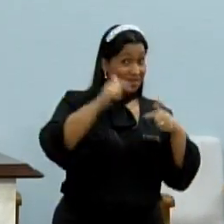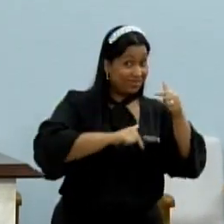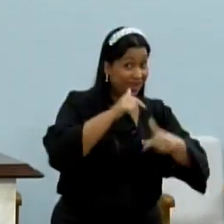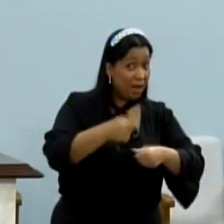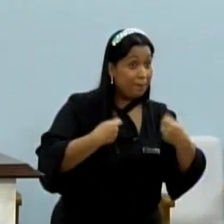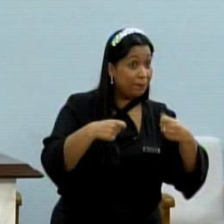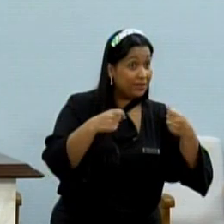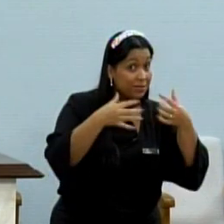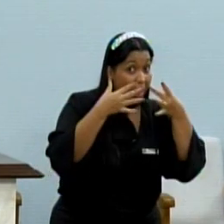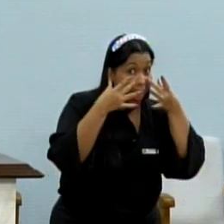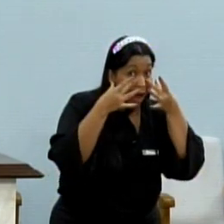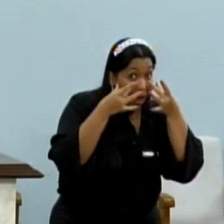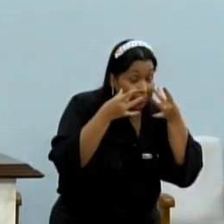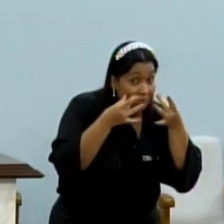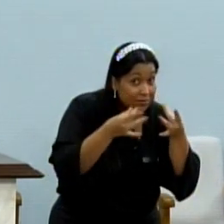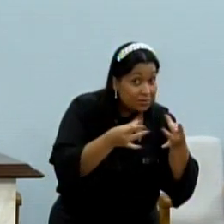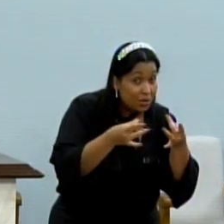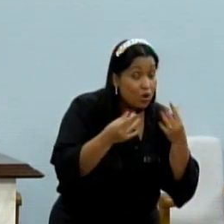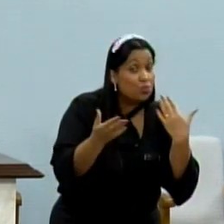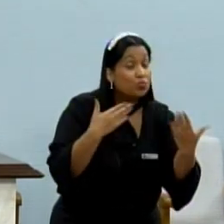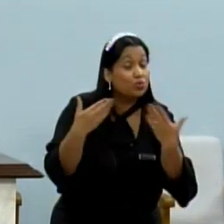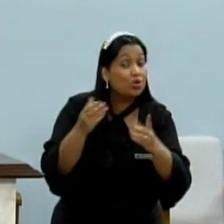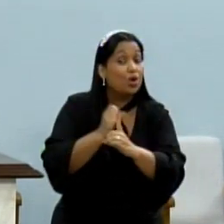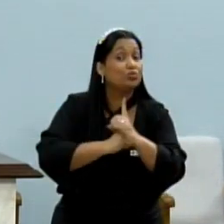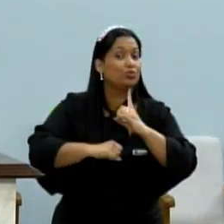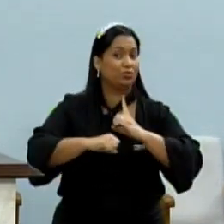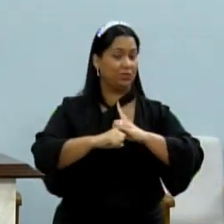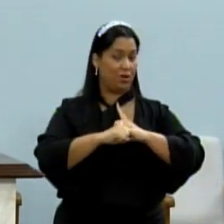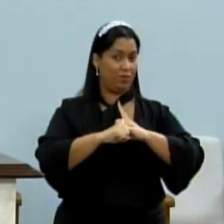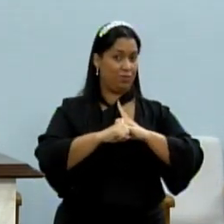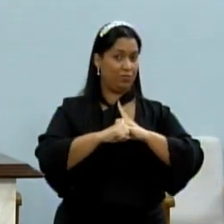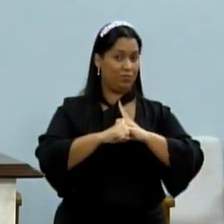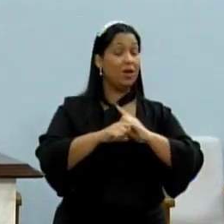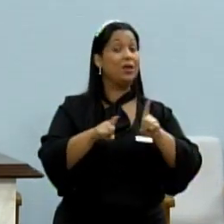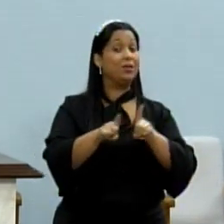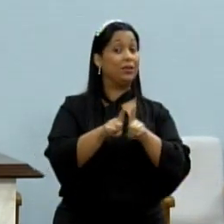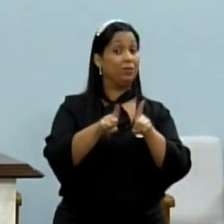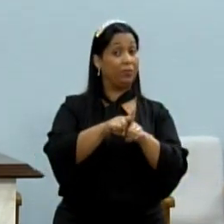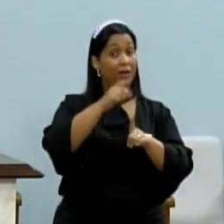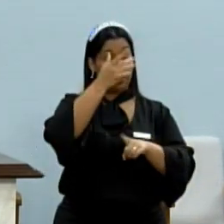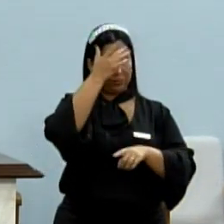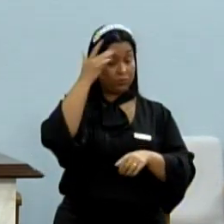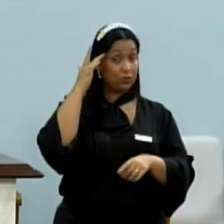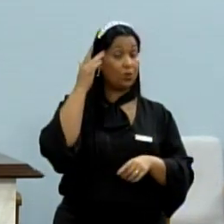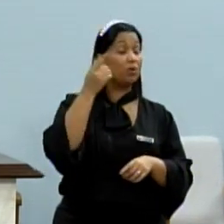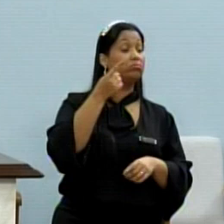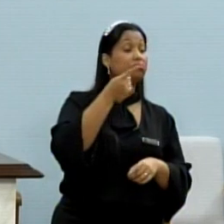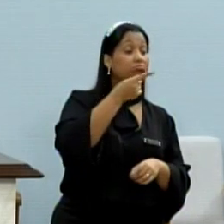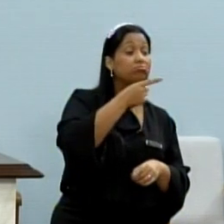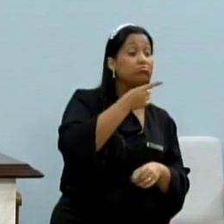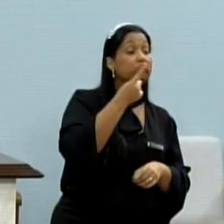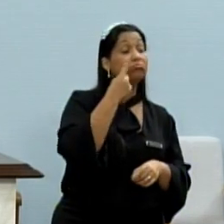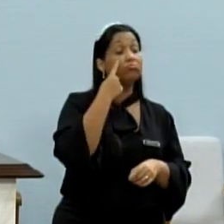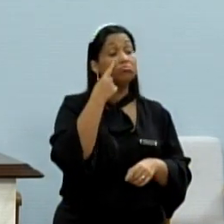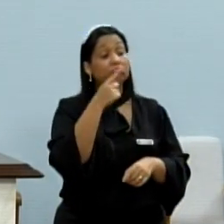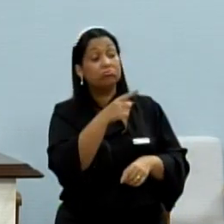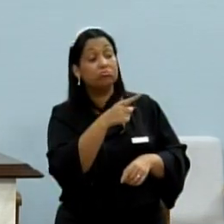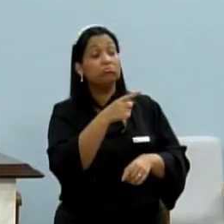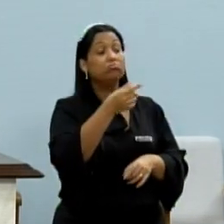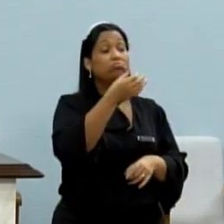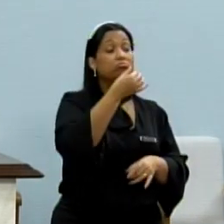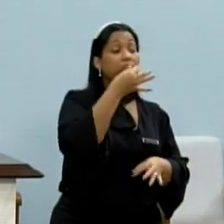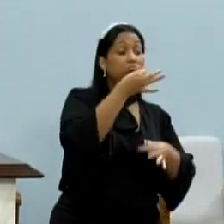ser ouvidos em um diálogo social democrático. Os empregadores precisam ser ouvidos. É preciso que